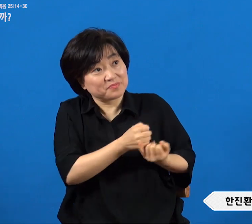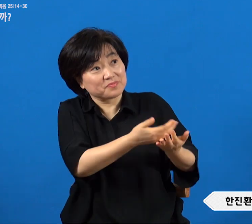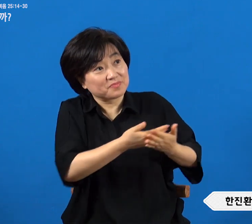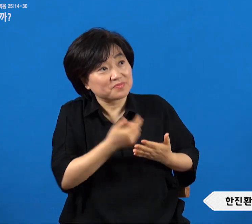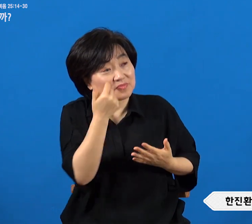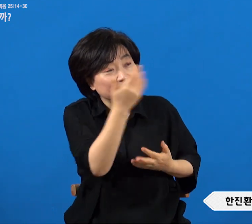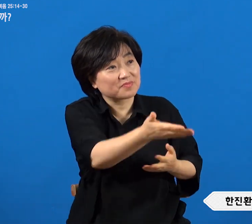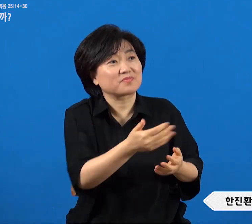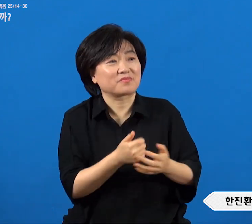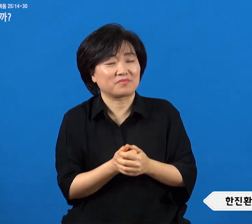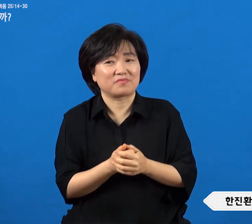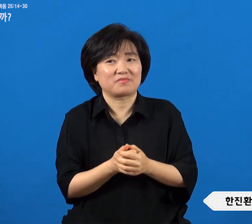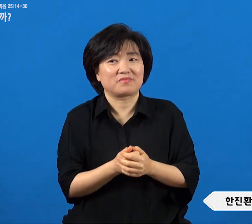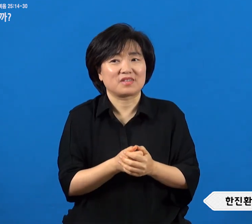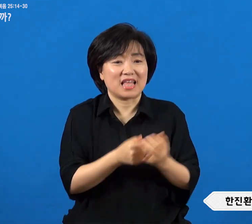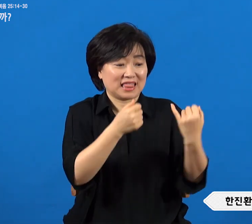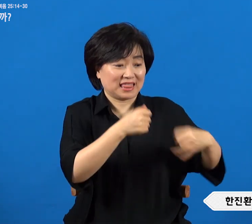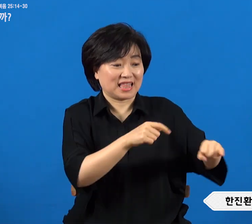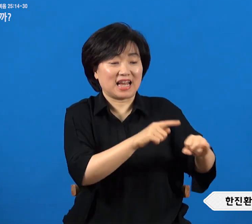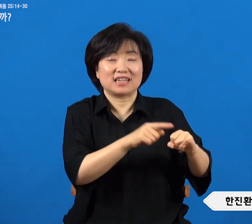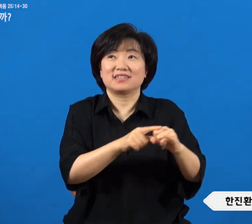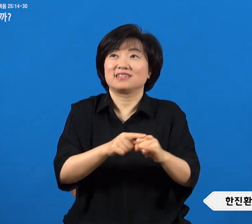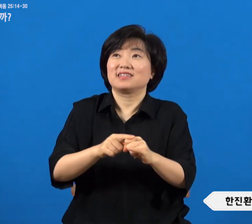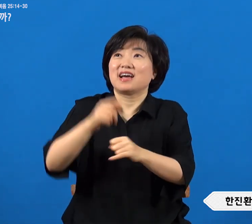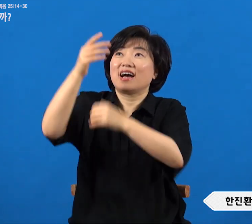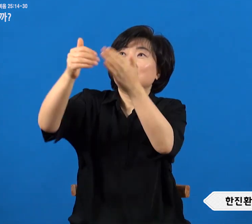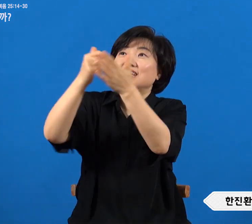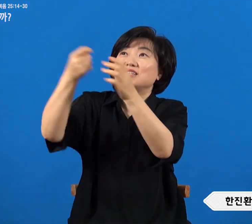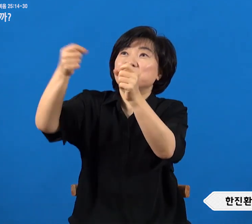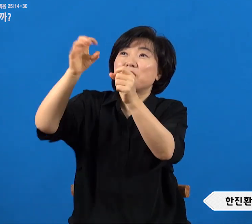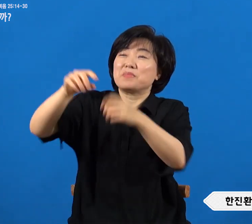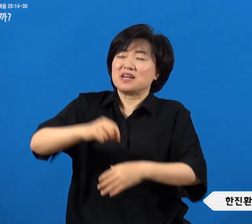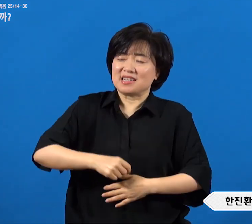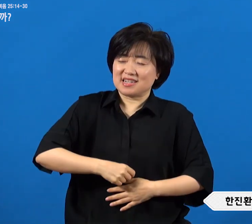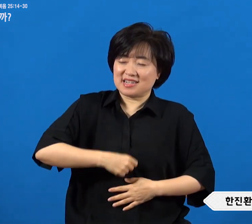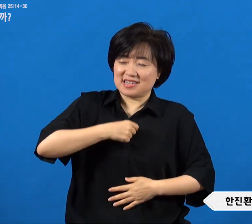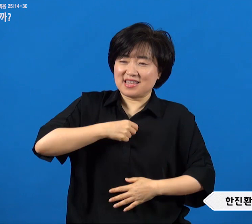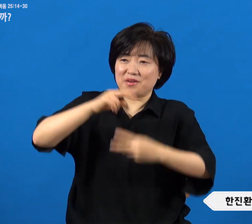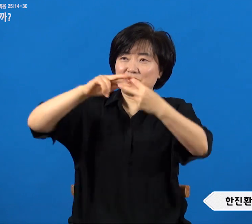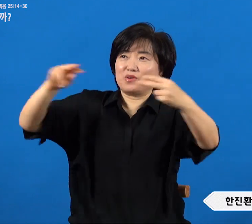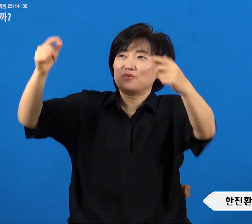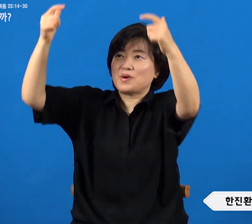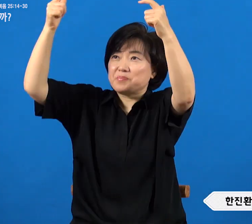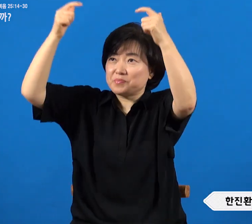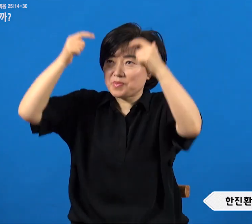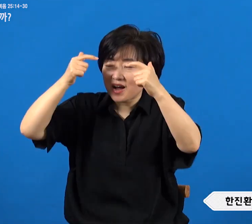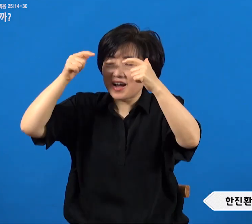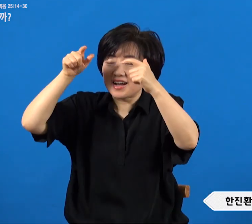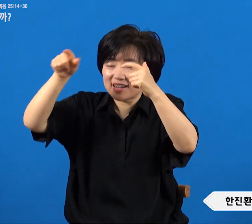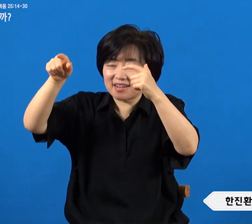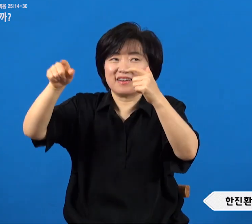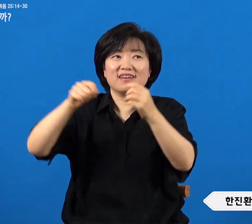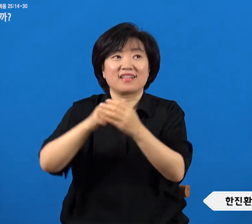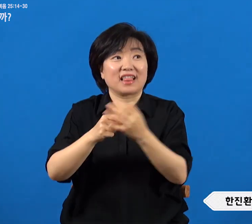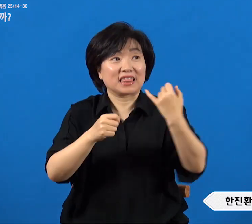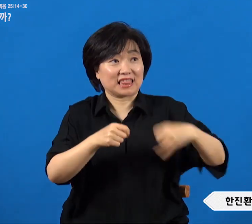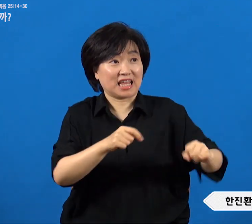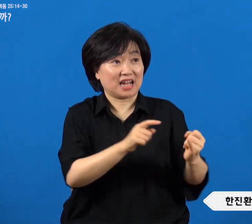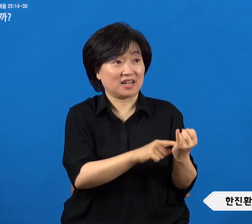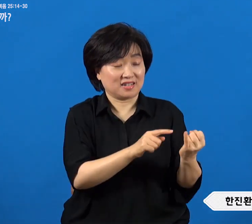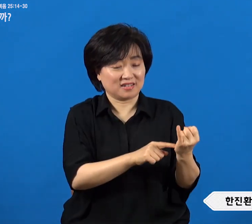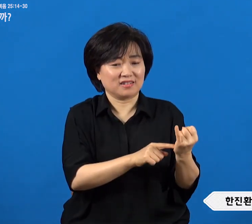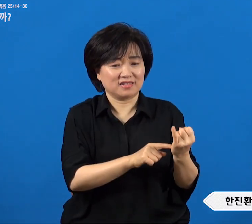나라에서 의의 면류관을 받아 쓰는 그 소망을 바라보며, 또 따님을 통해 고통과 절망에서